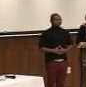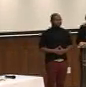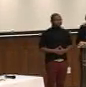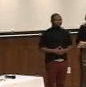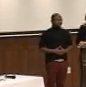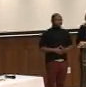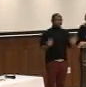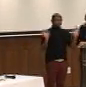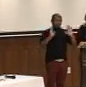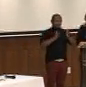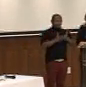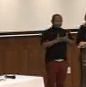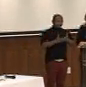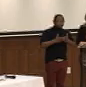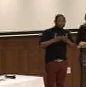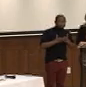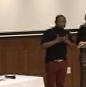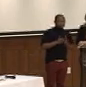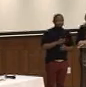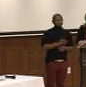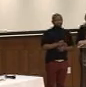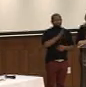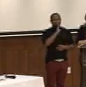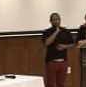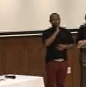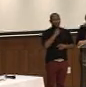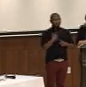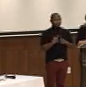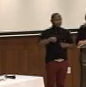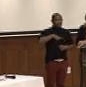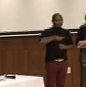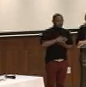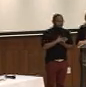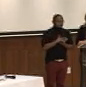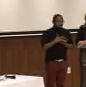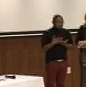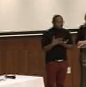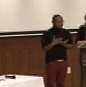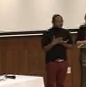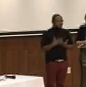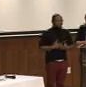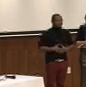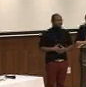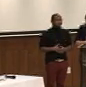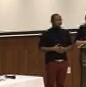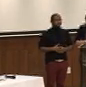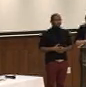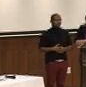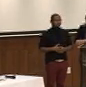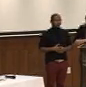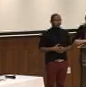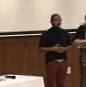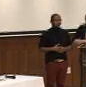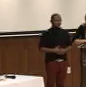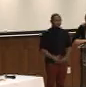Por favor, silêncio para que a gente possa iniciar esse segundo bloco.